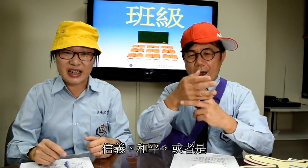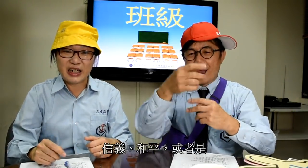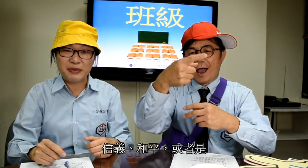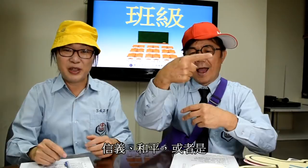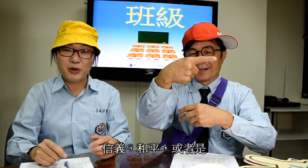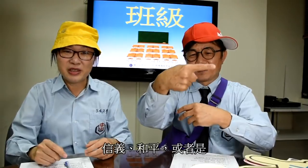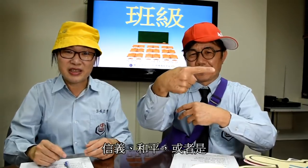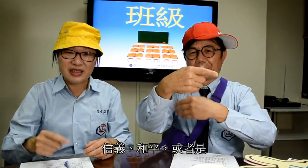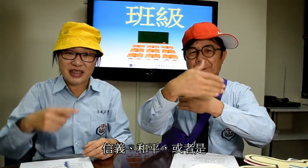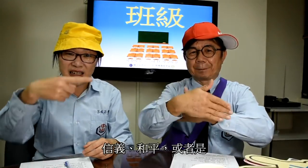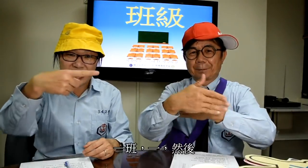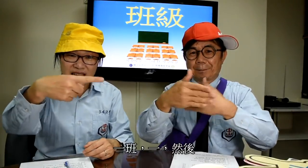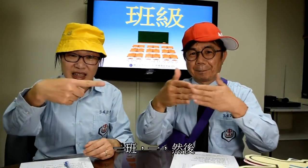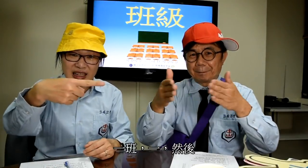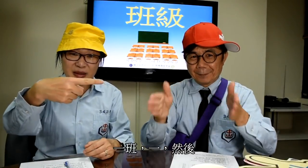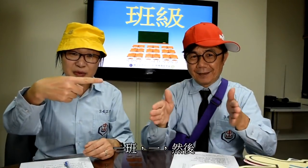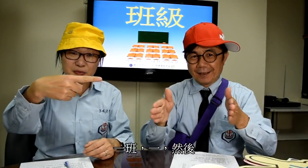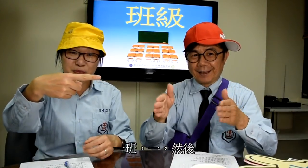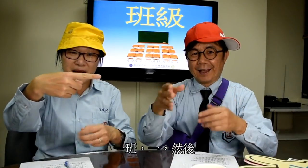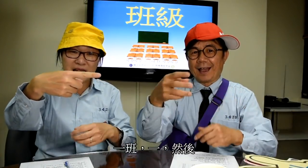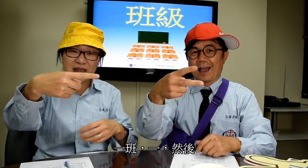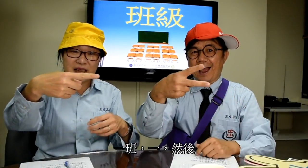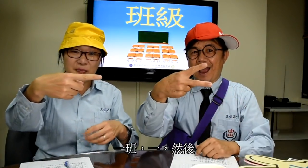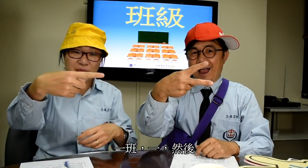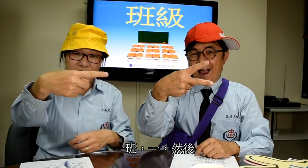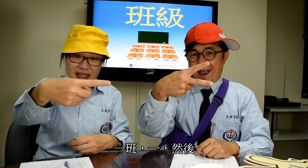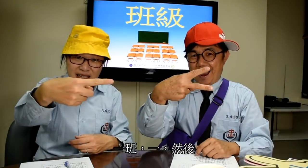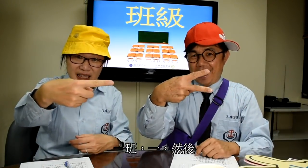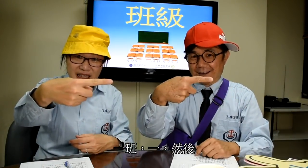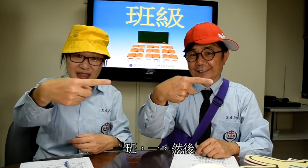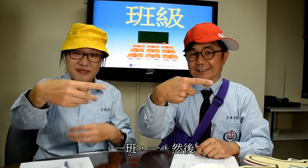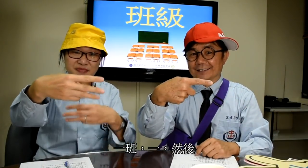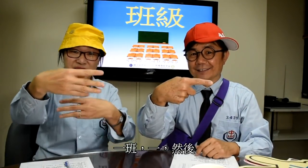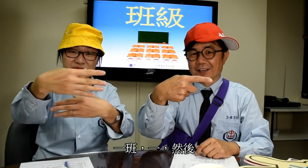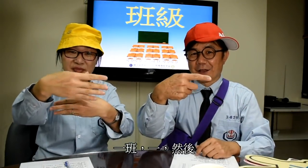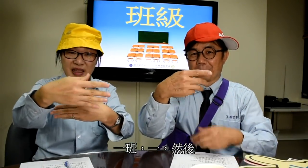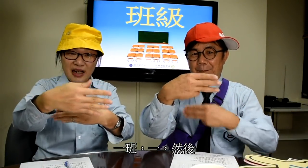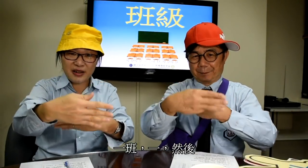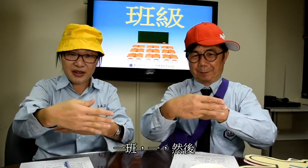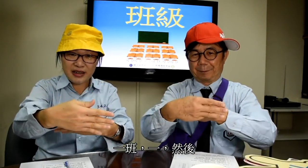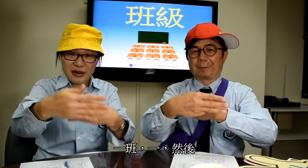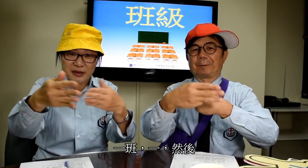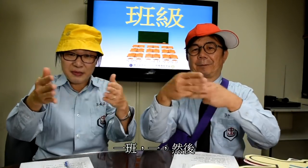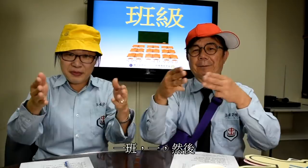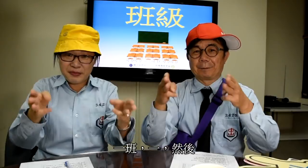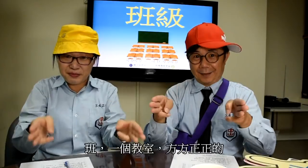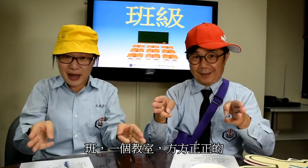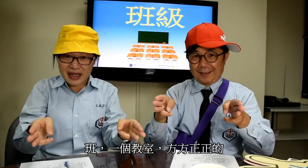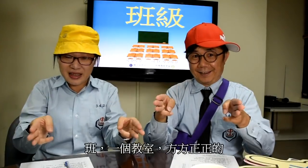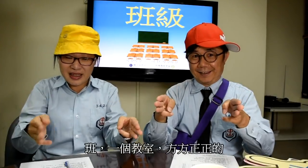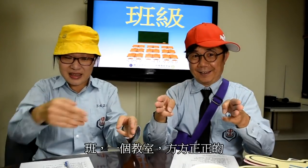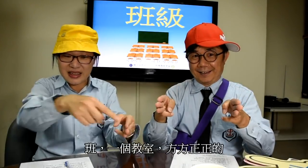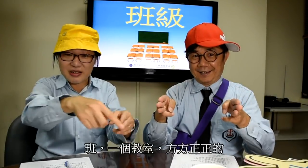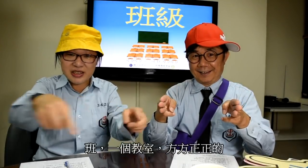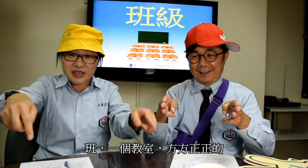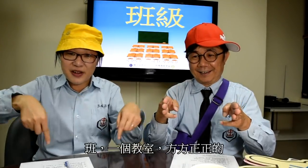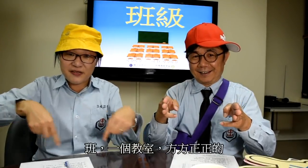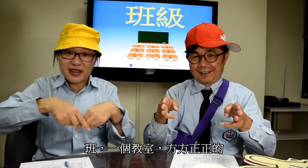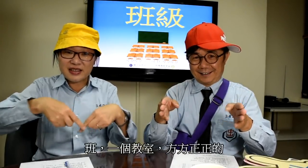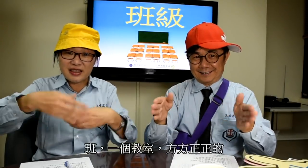平，或者是一班一，然后班一个教室方方正正